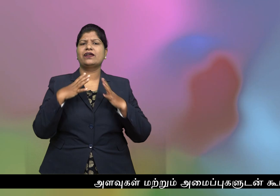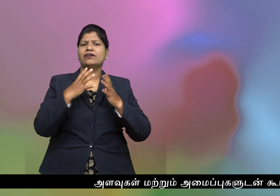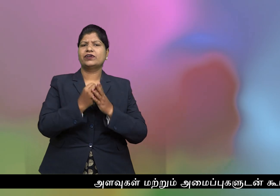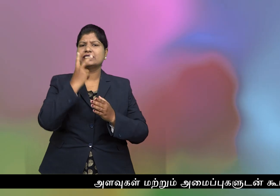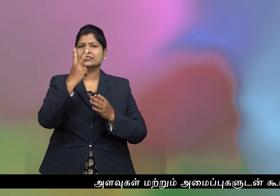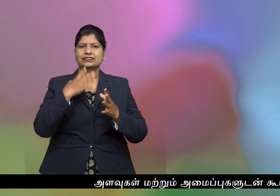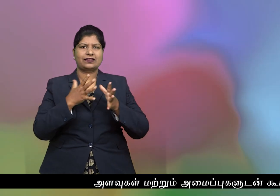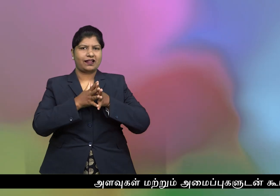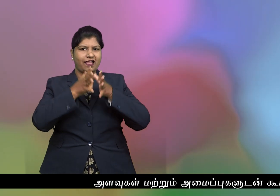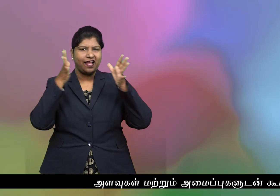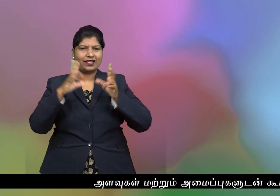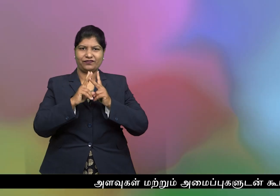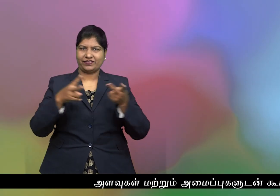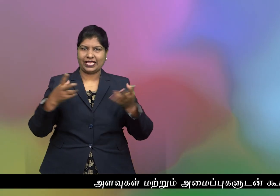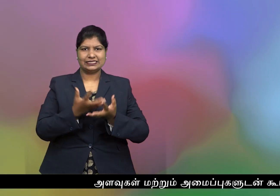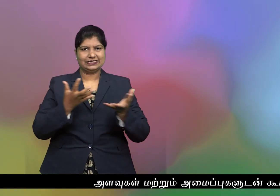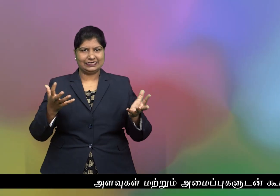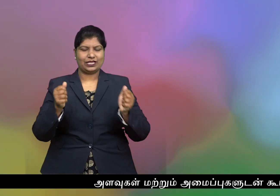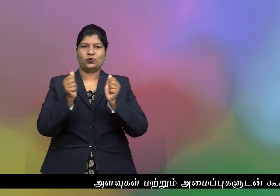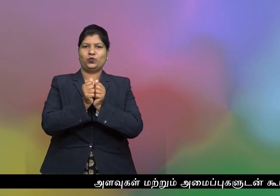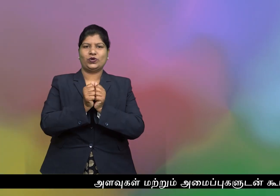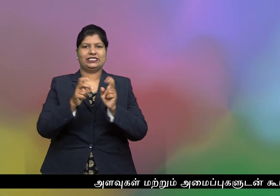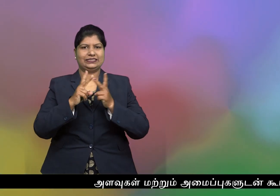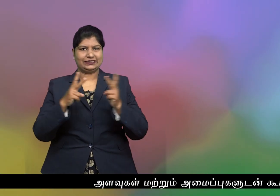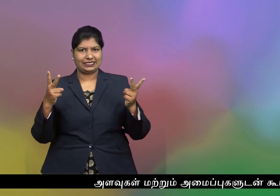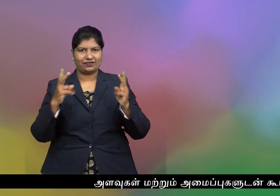மற்றும் அமைப்புகளுடன் கூடிய பல்வேறு